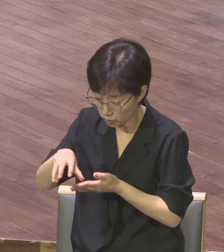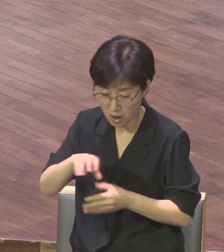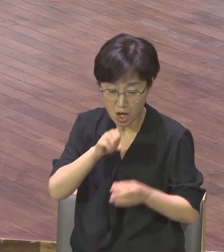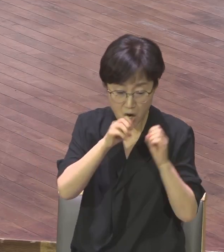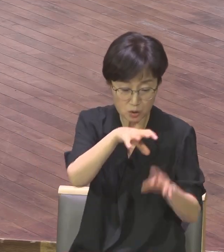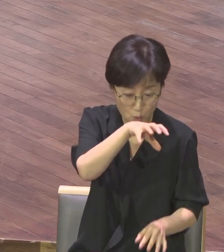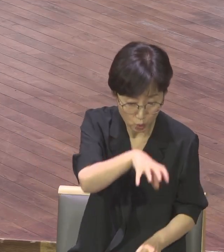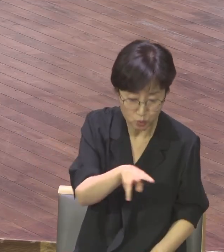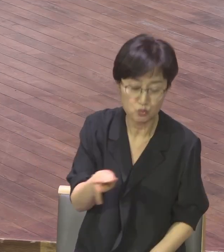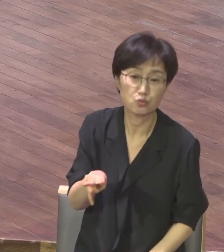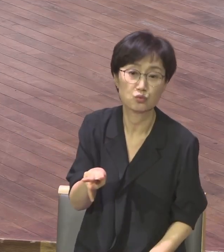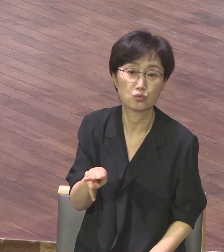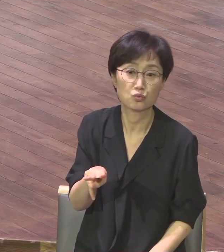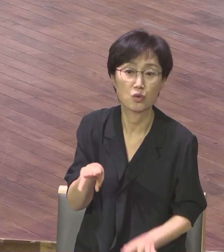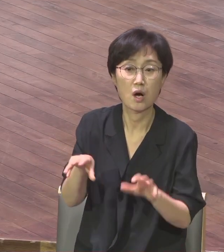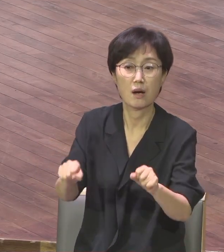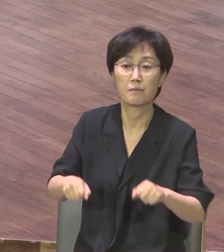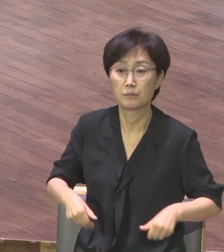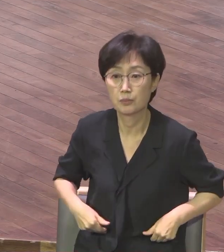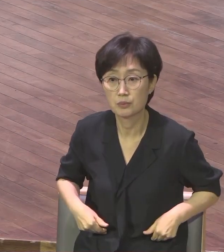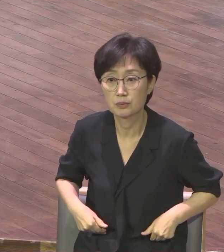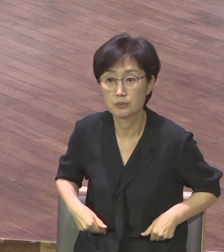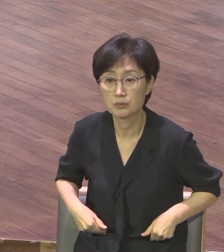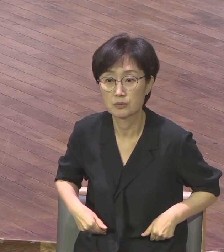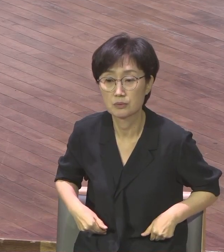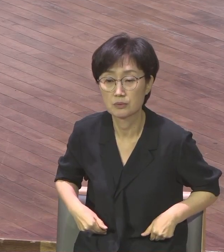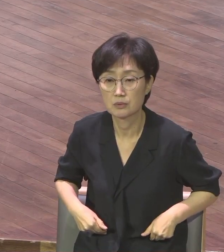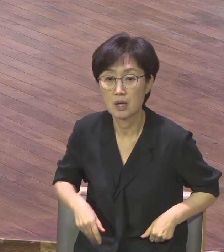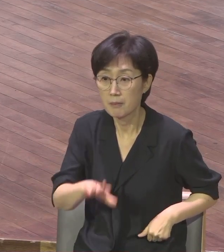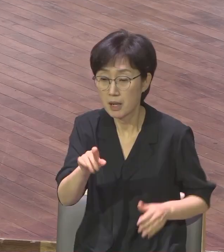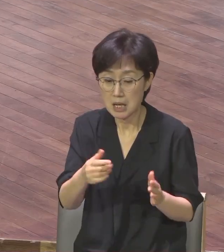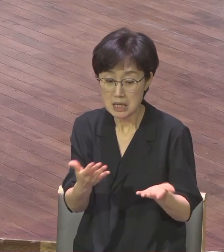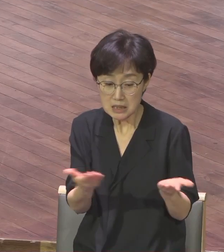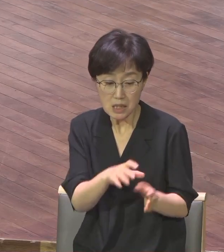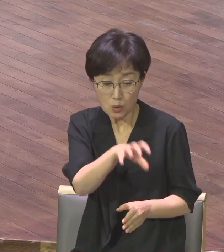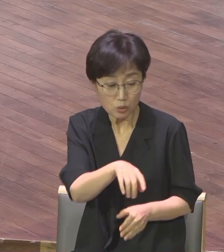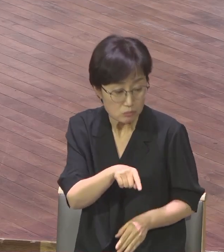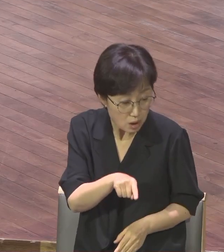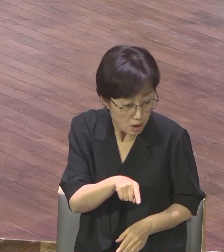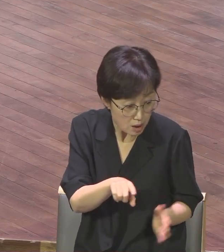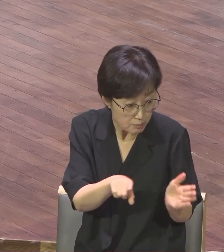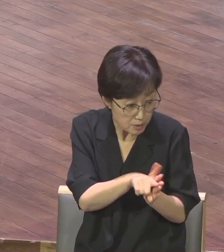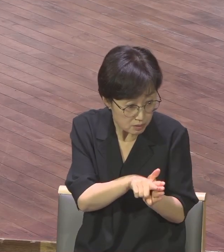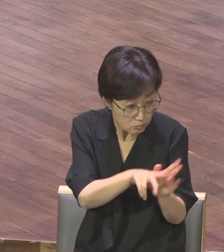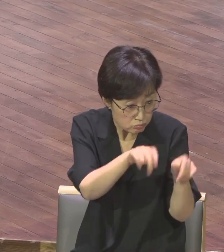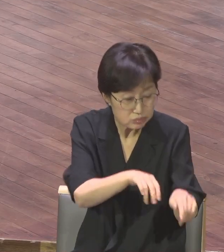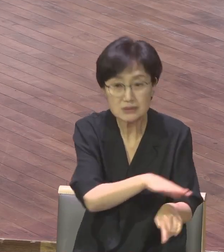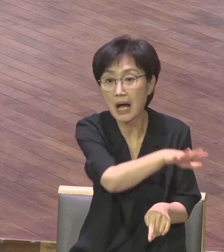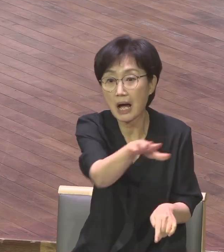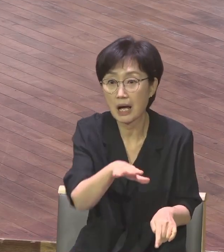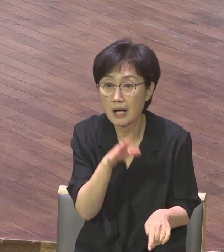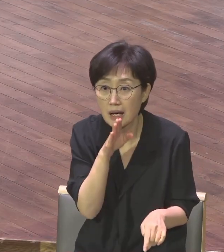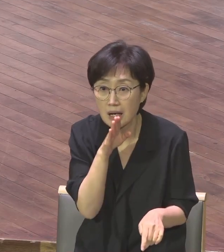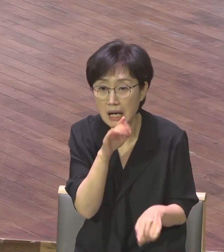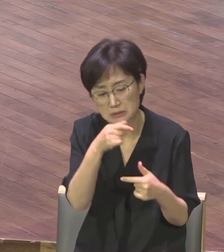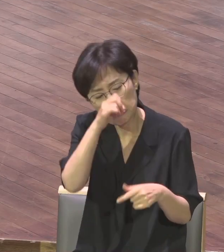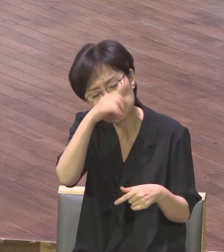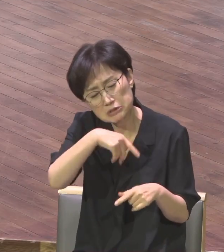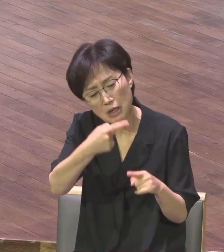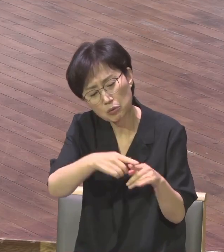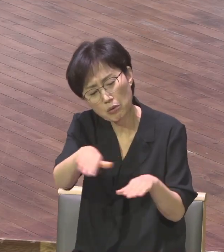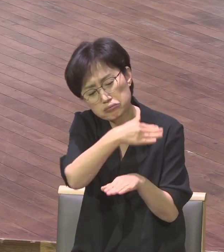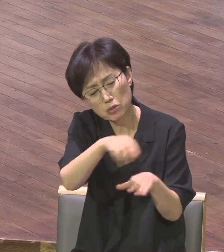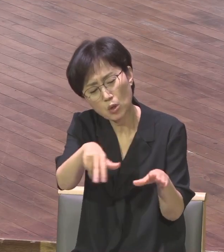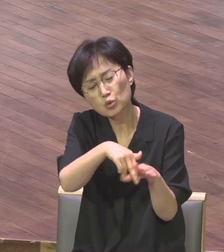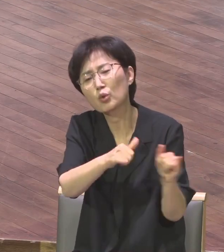전부 현장이잖아요. 여러분 삶이. 직장 가면 전부 다 불신자들이에요. 여러분이 만나는 자들 거의 다 불신자들 아니면 종교인이잖아요.